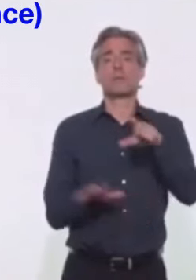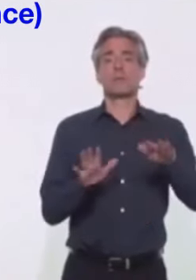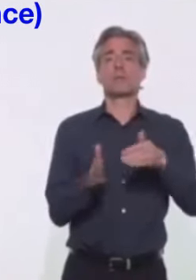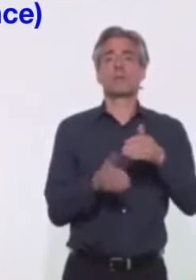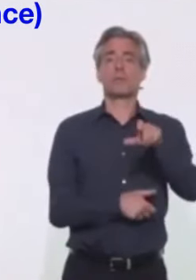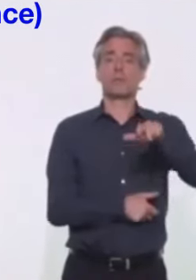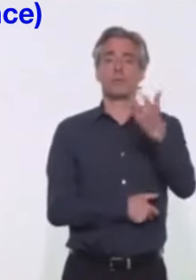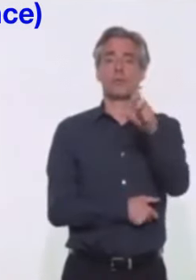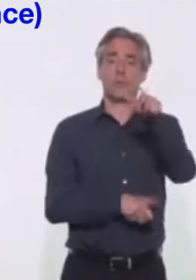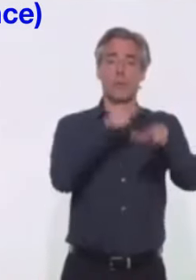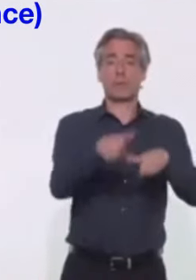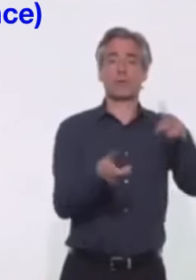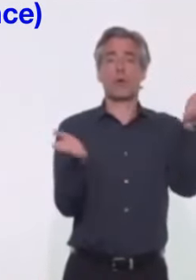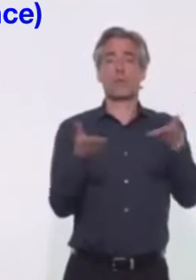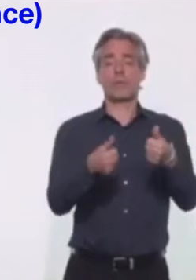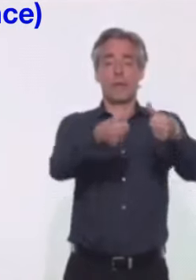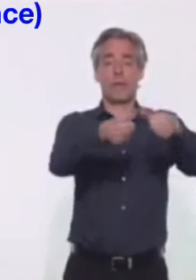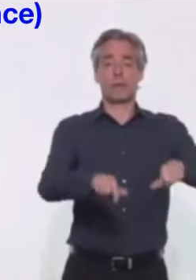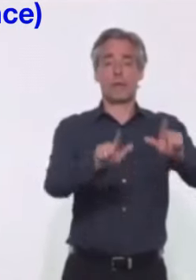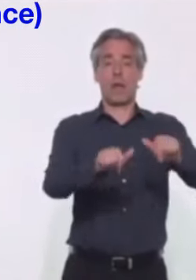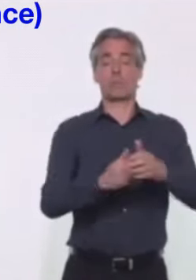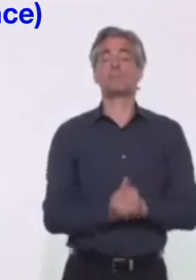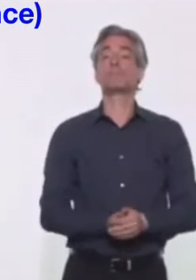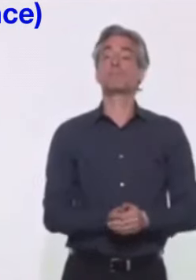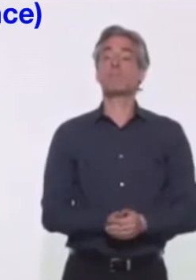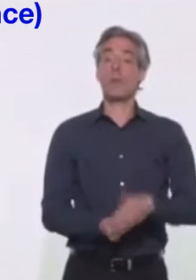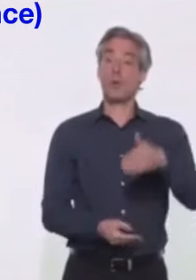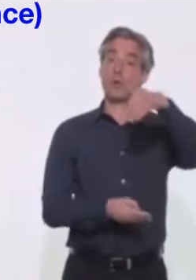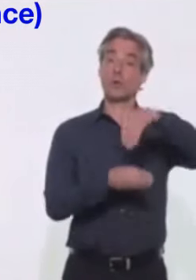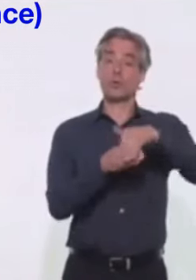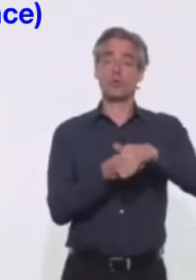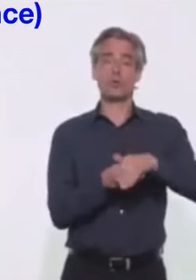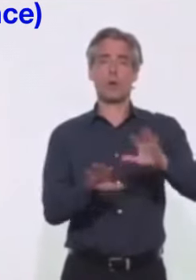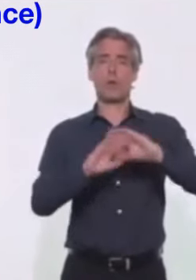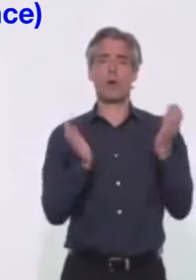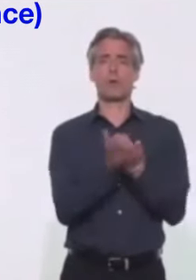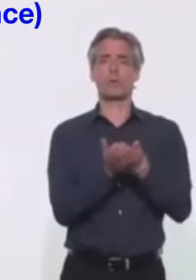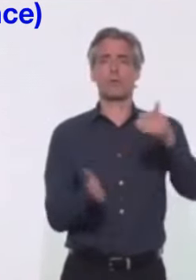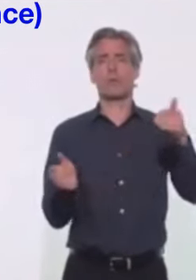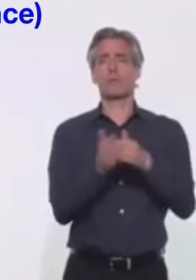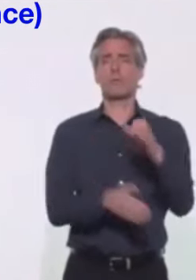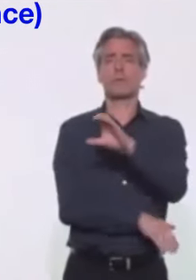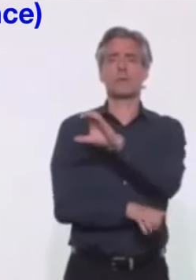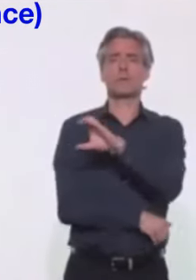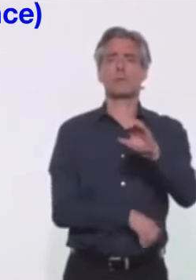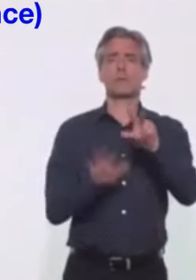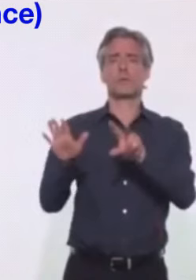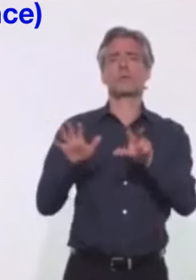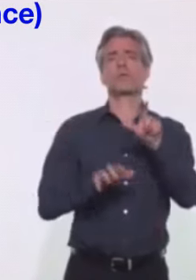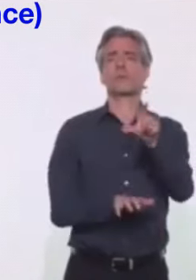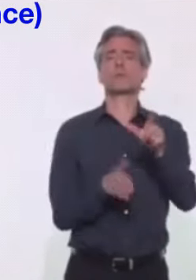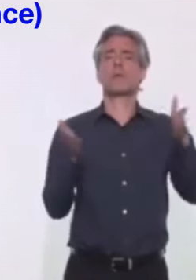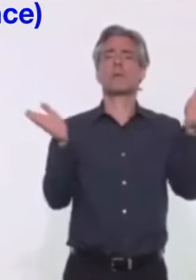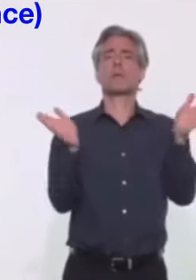dû être hospitalisées. Ce soir, avec les données de 1187 établissements de santé,